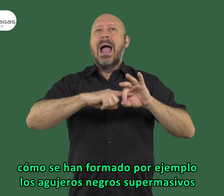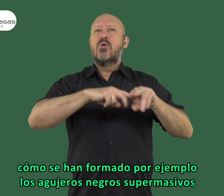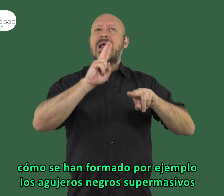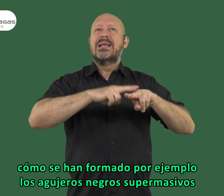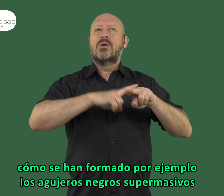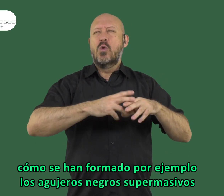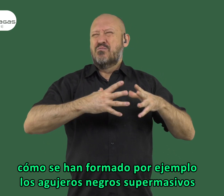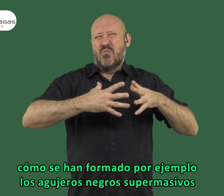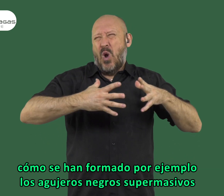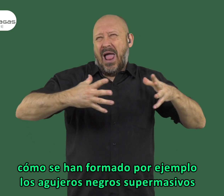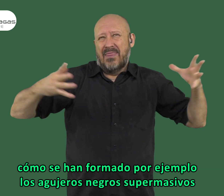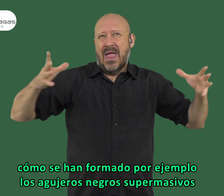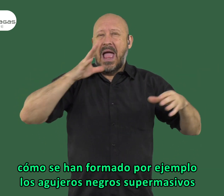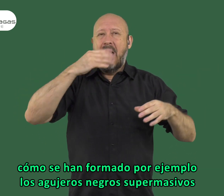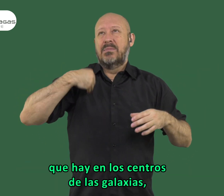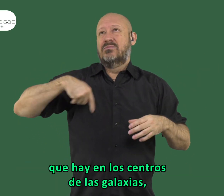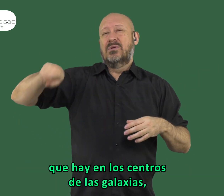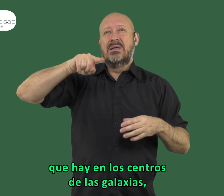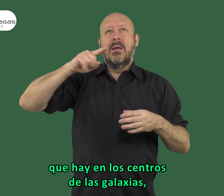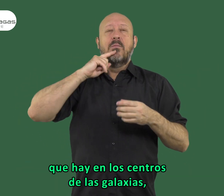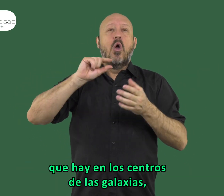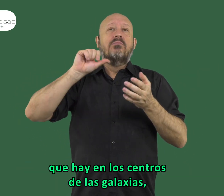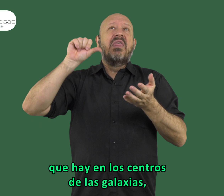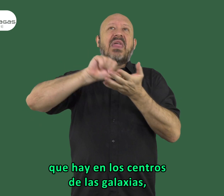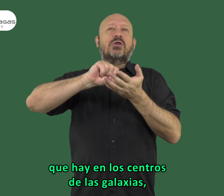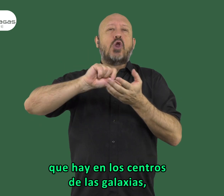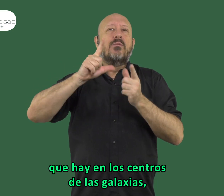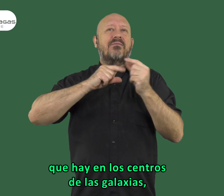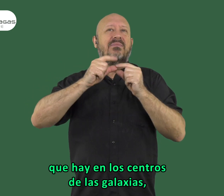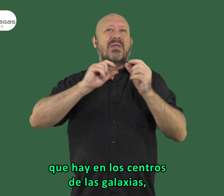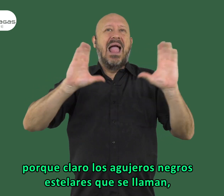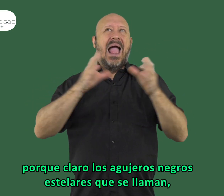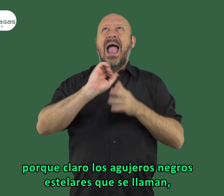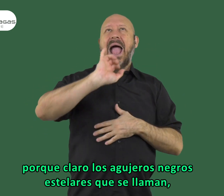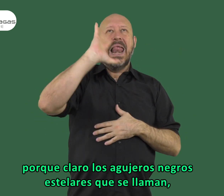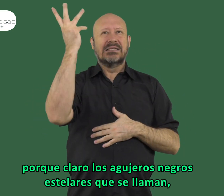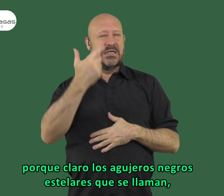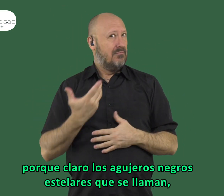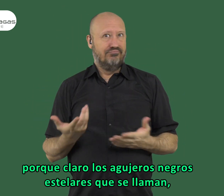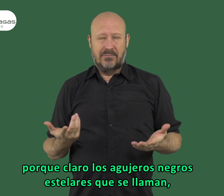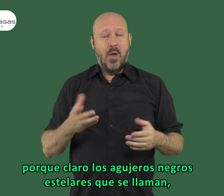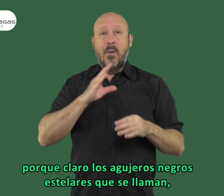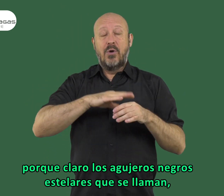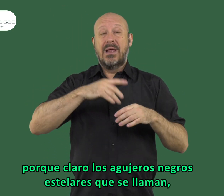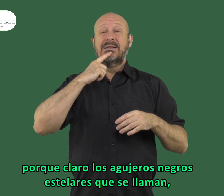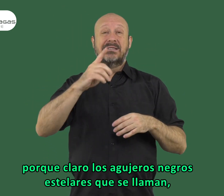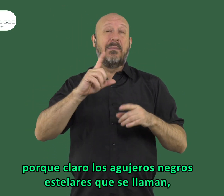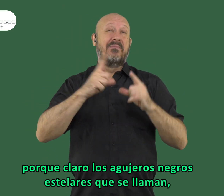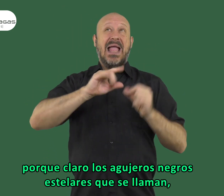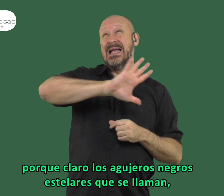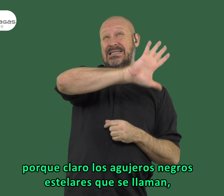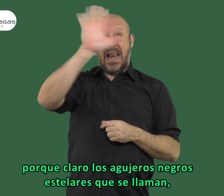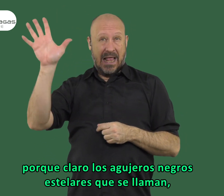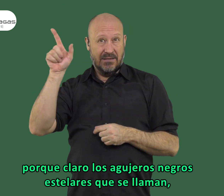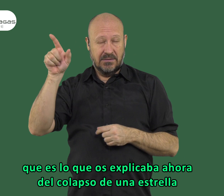formado, por ejemplo, los agujeros negros supermasivos que hay en los centros de las galaxias, porque, claro, los agujeros negros